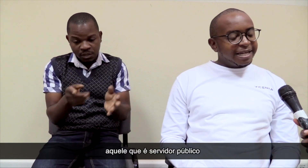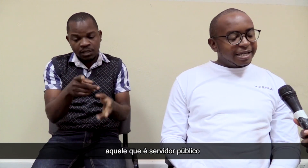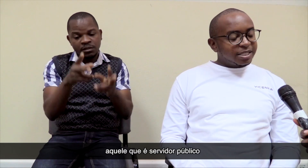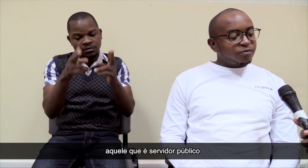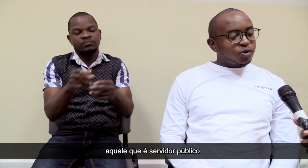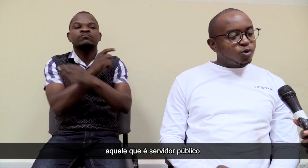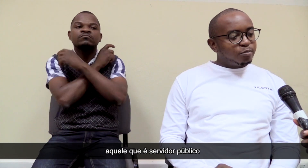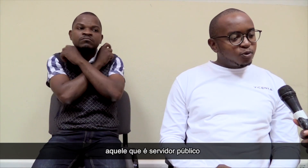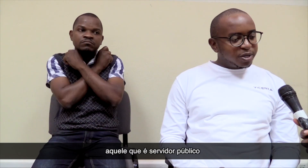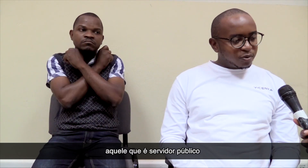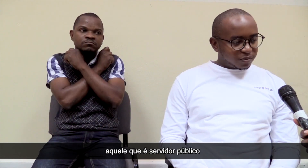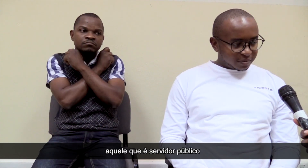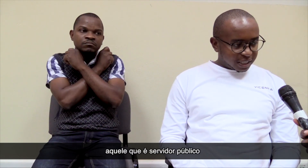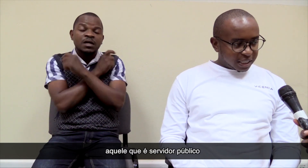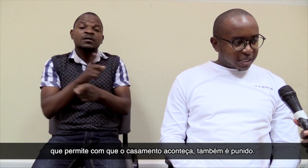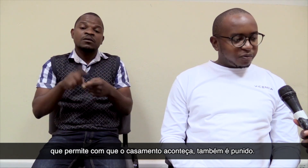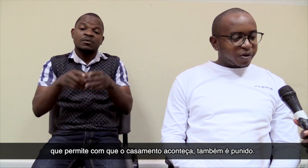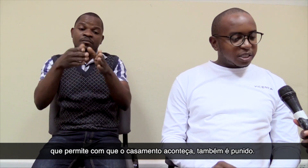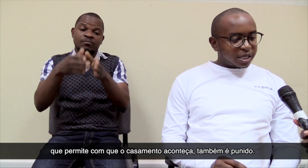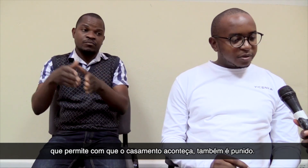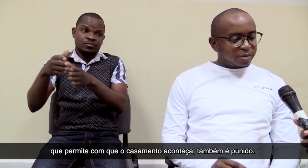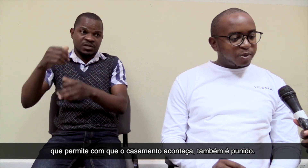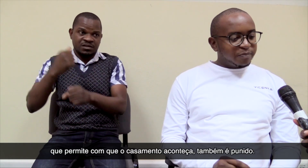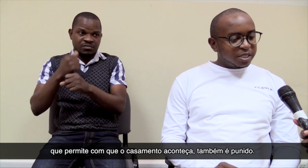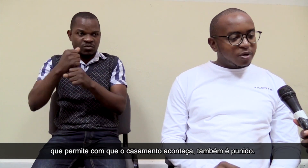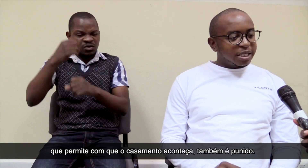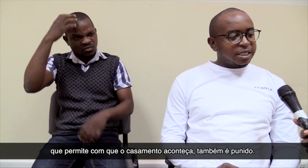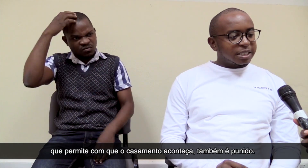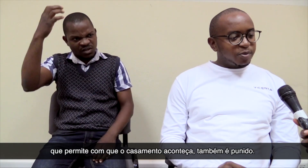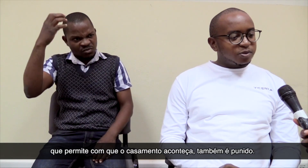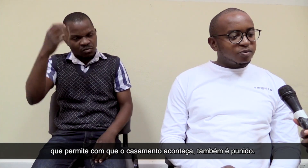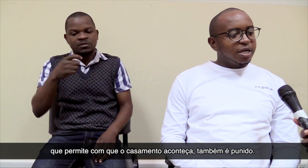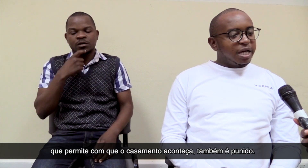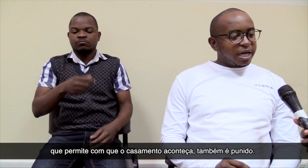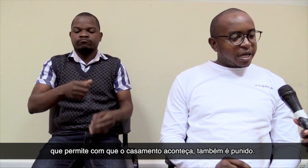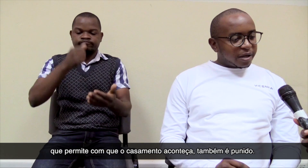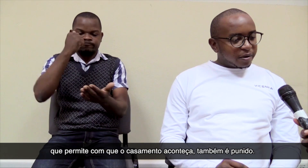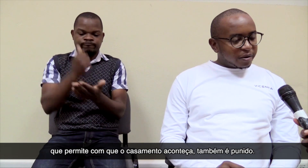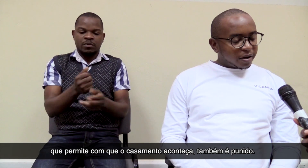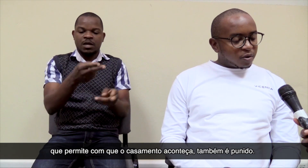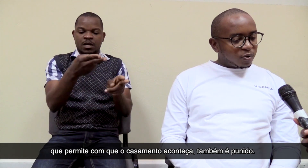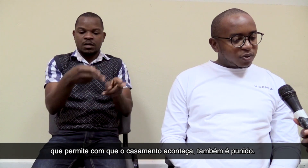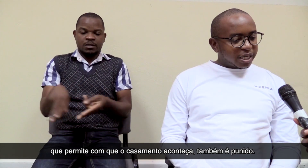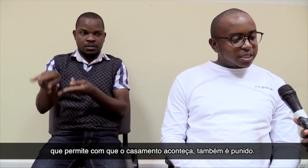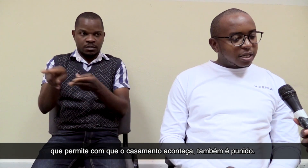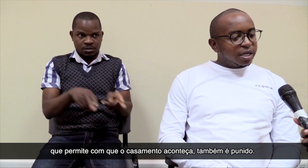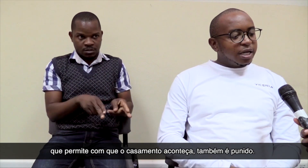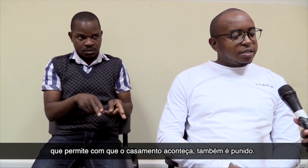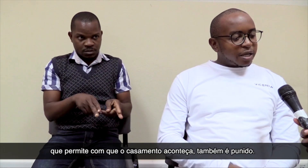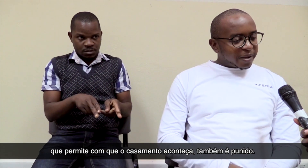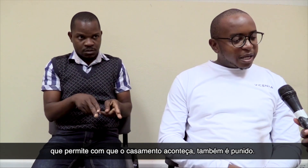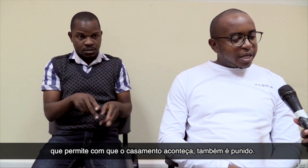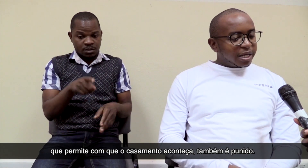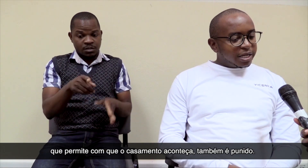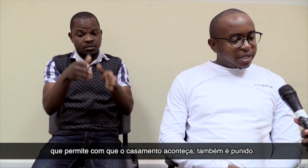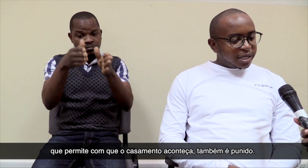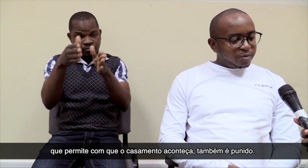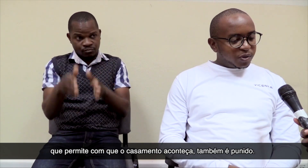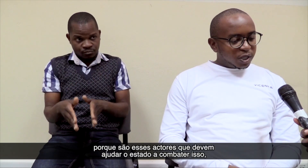Lei específica assim como tal não existe. O que é que sucede? É que alguém com deficiência, ela não é inibida de contrair o